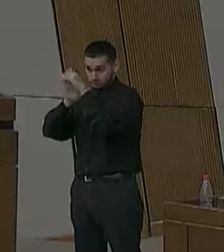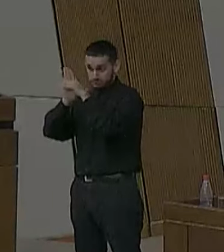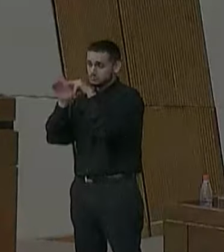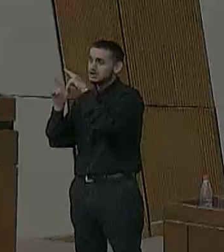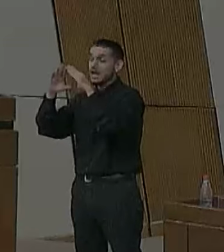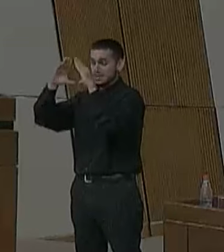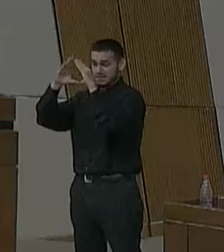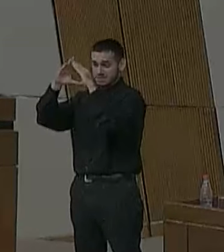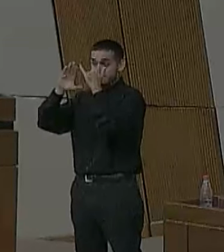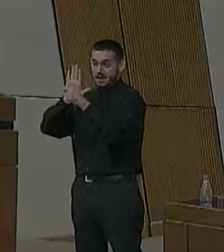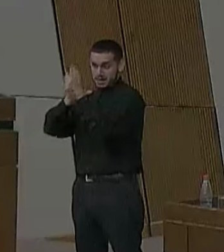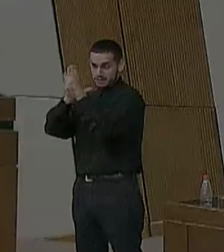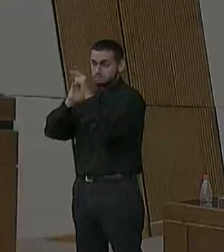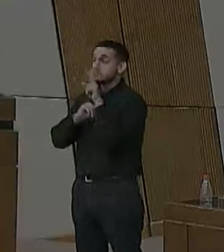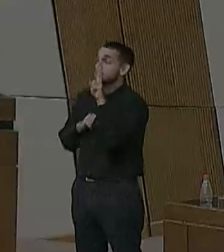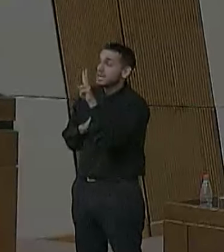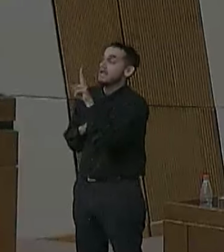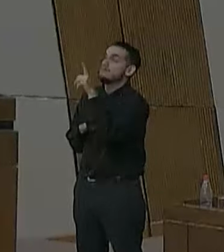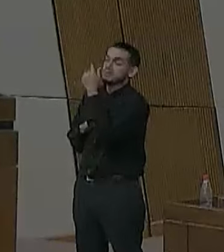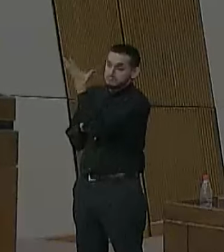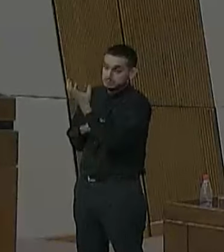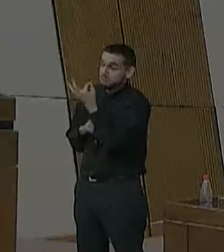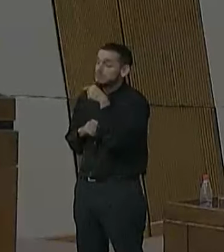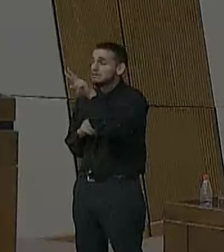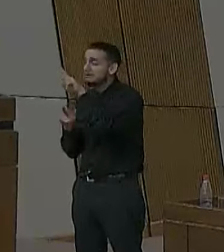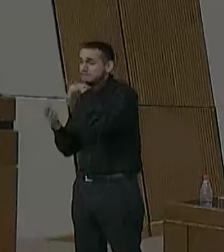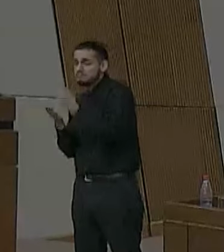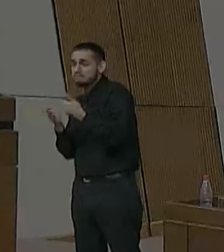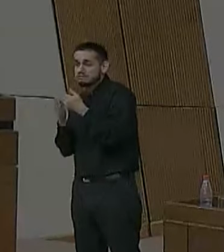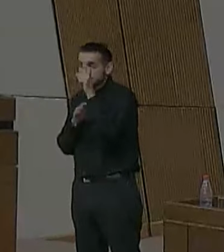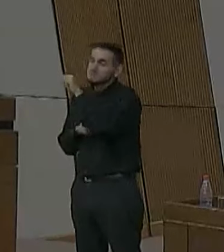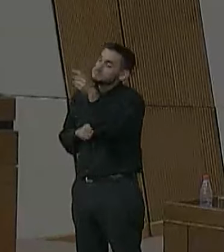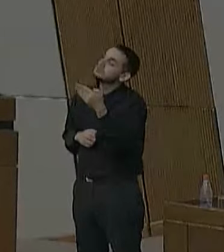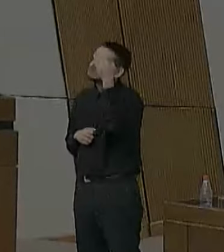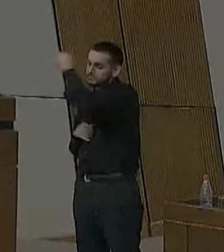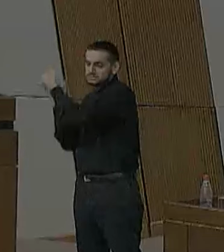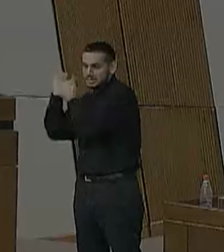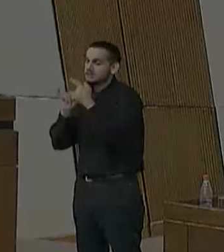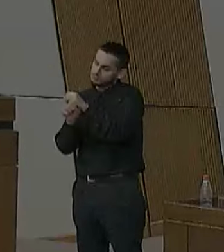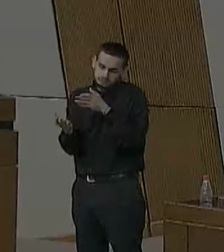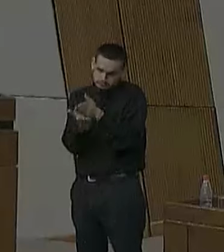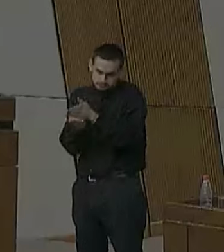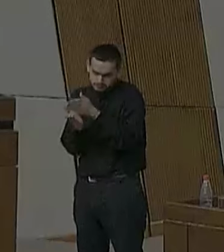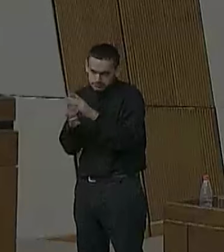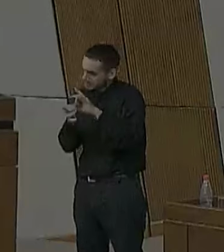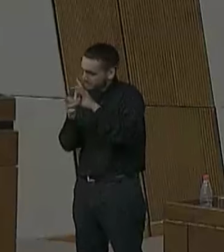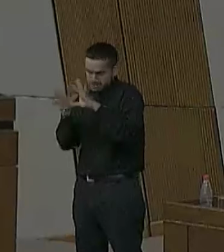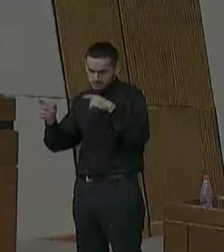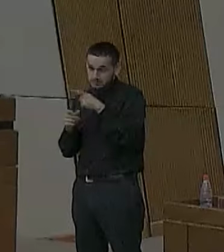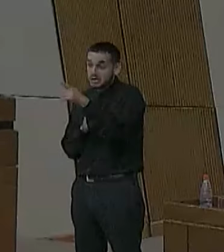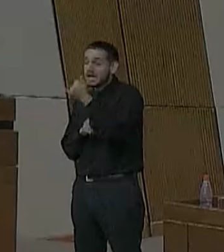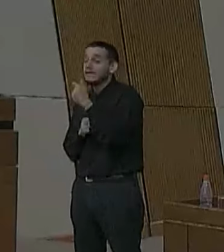Google Drive. Si tienen dificultades, saben que desde estar aquí siempre estamos para ayudar en ese proceso. Entonces, nos hacen llegar todos los